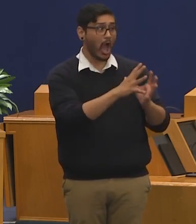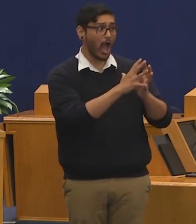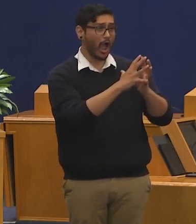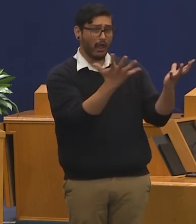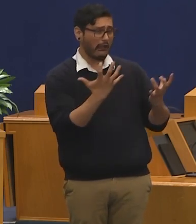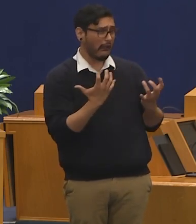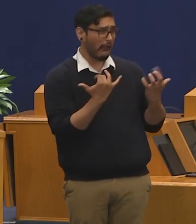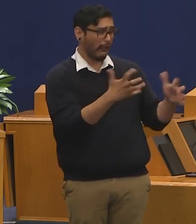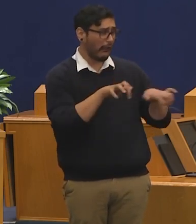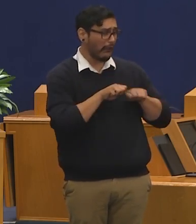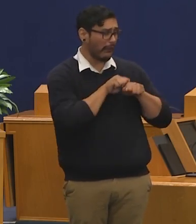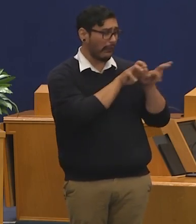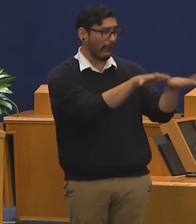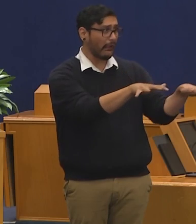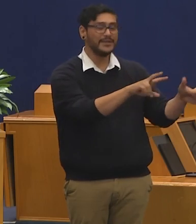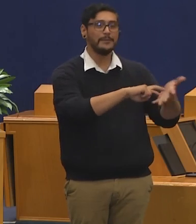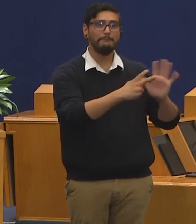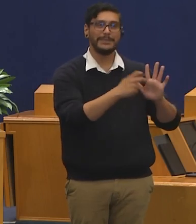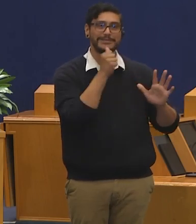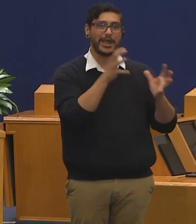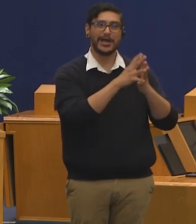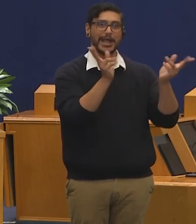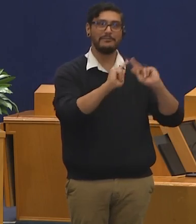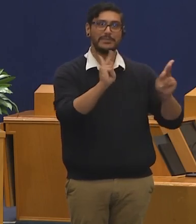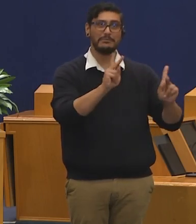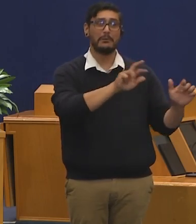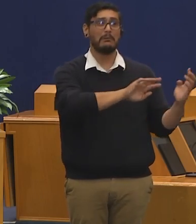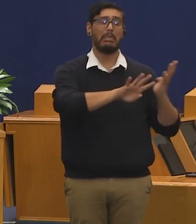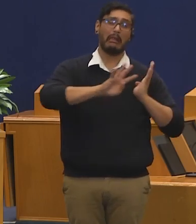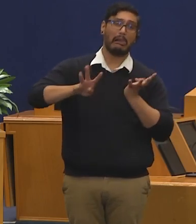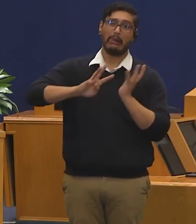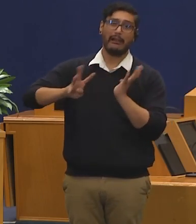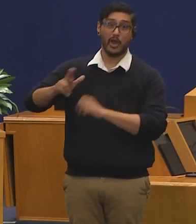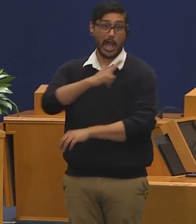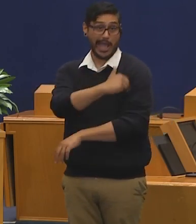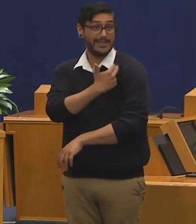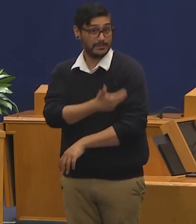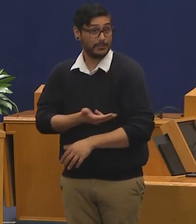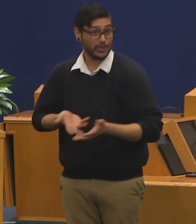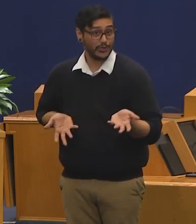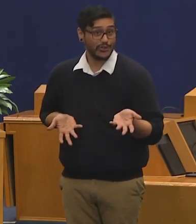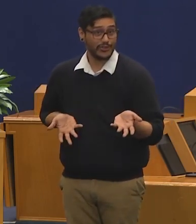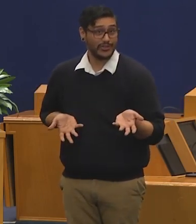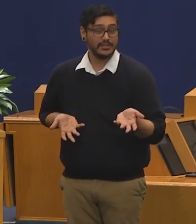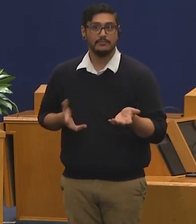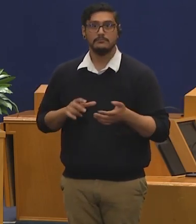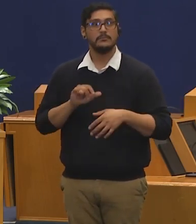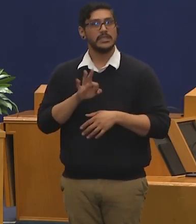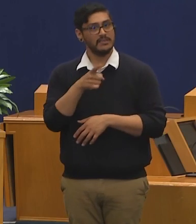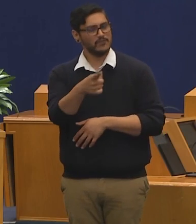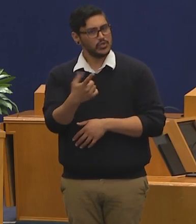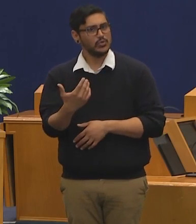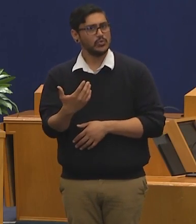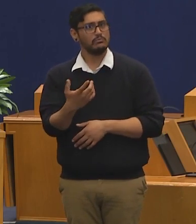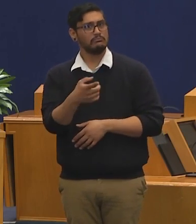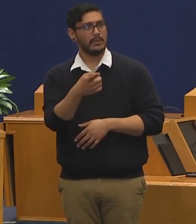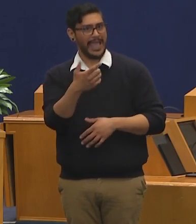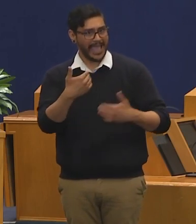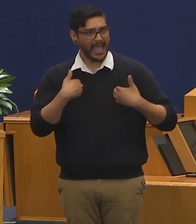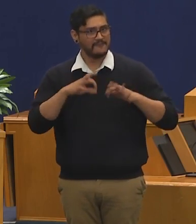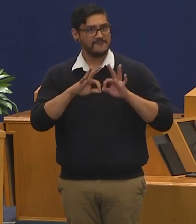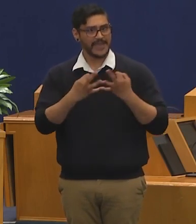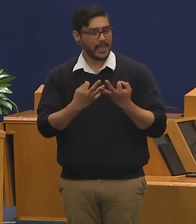los enfermos. Y si usted tiene un ser querido ingresado, quieres tener confianza que